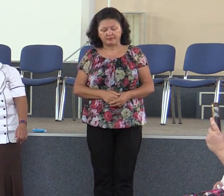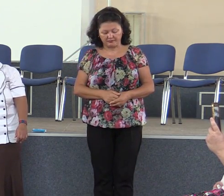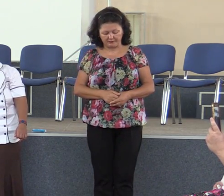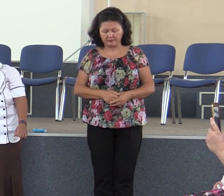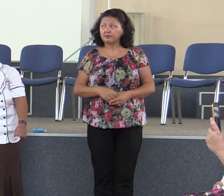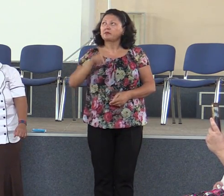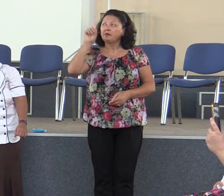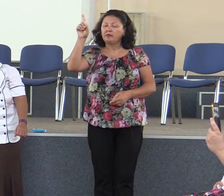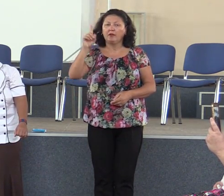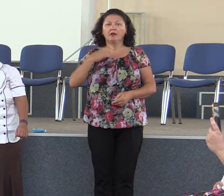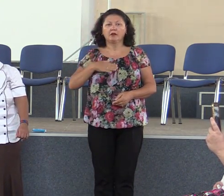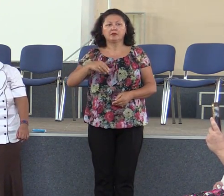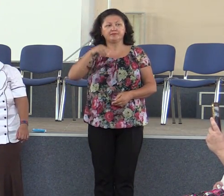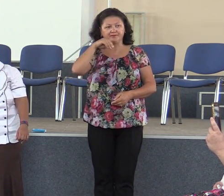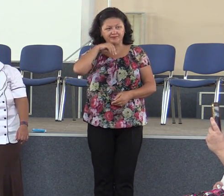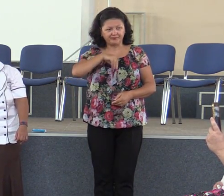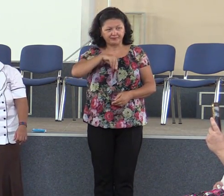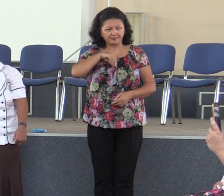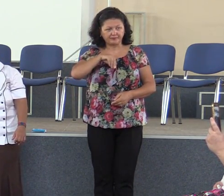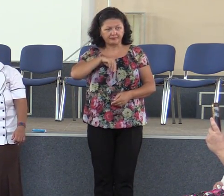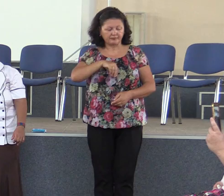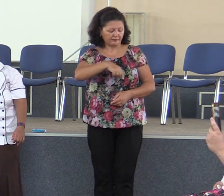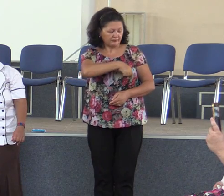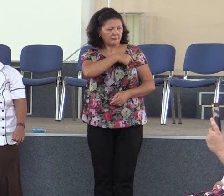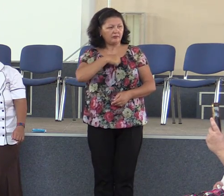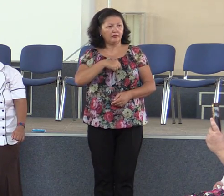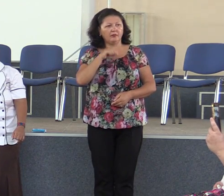El vrea să intre în inima ta.